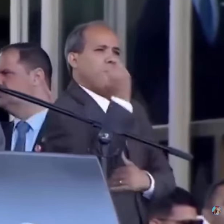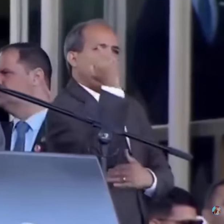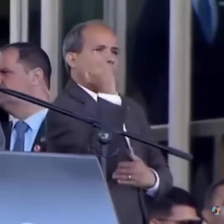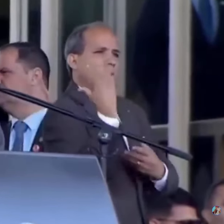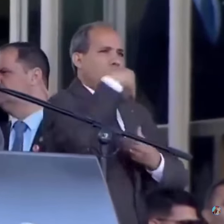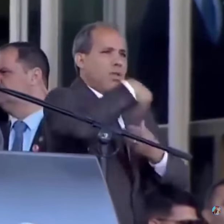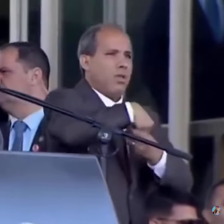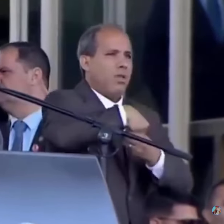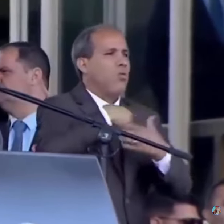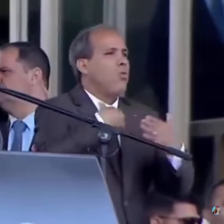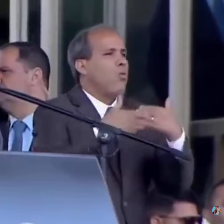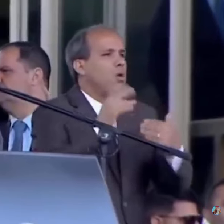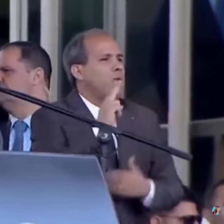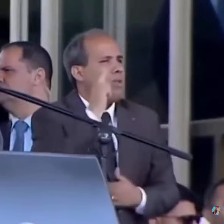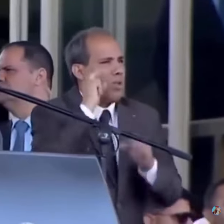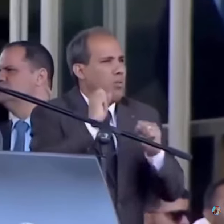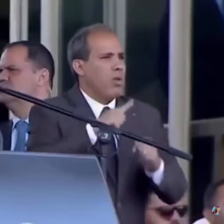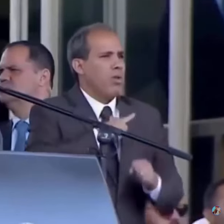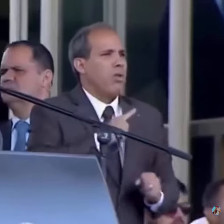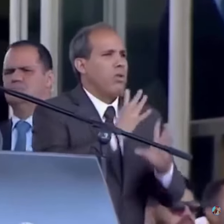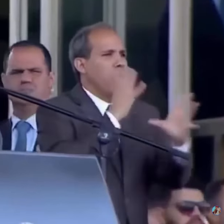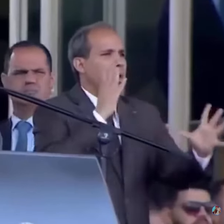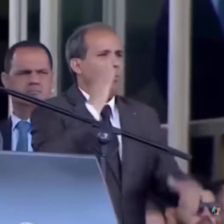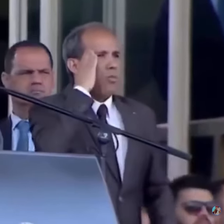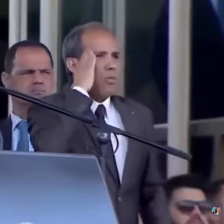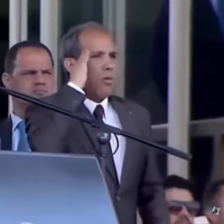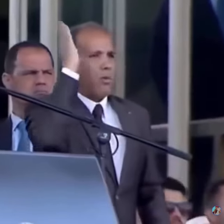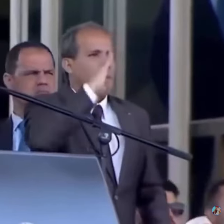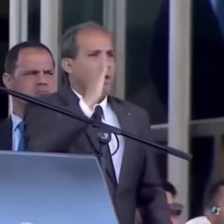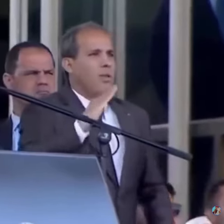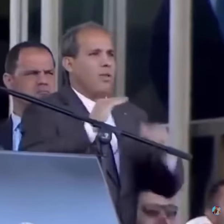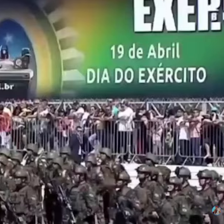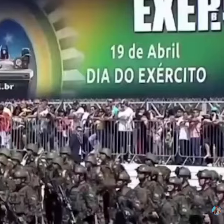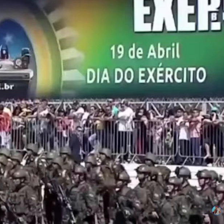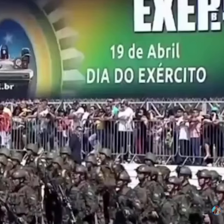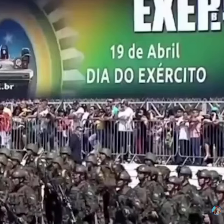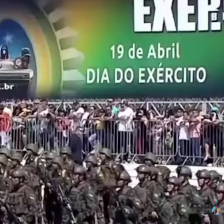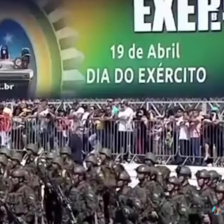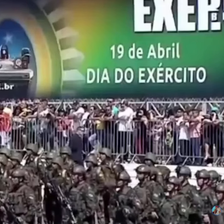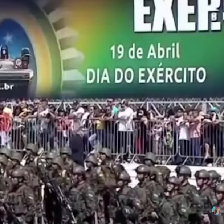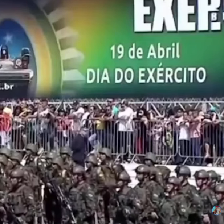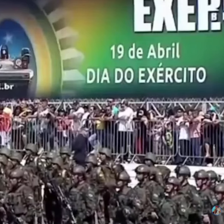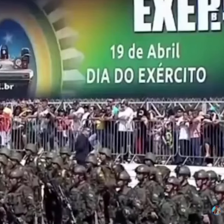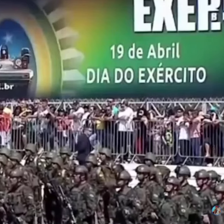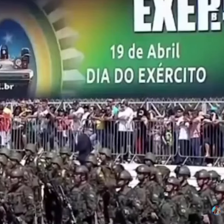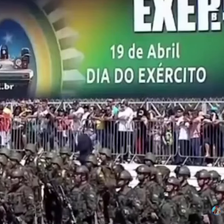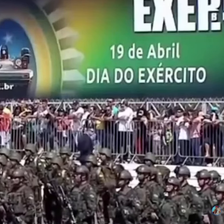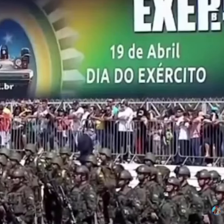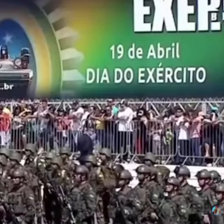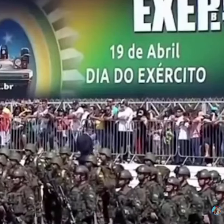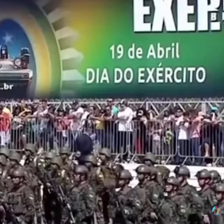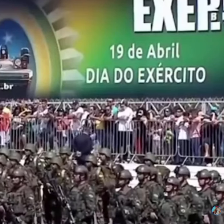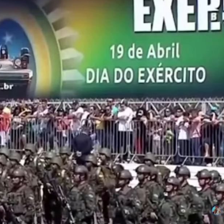ter. Tropa em forma. Brasil! Brasil!